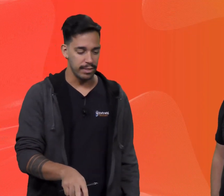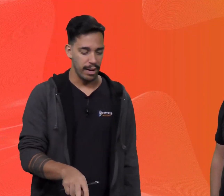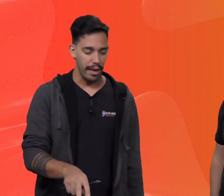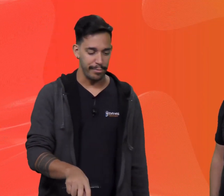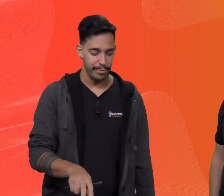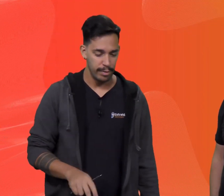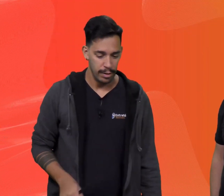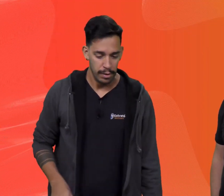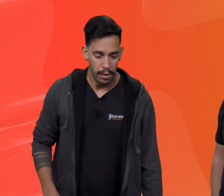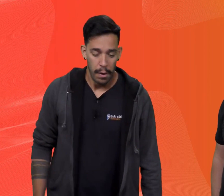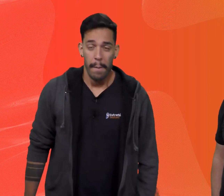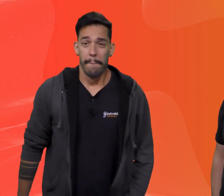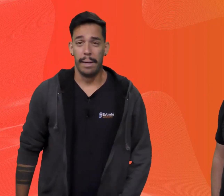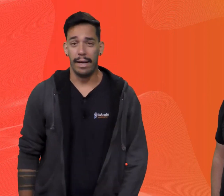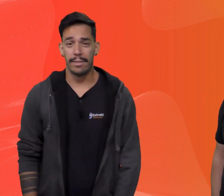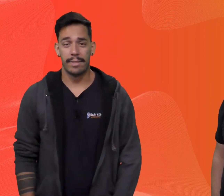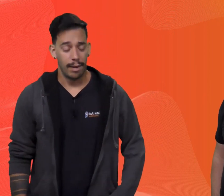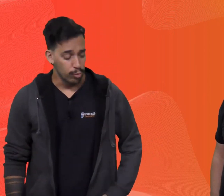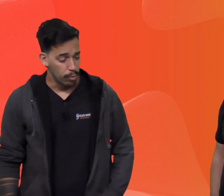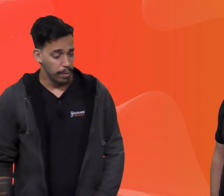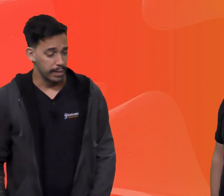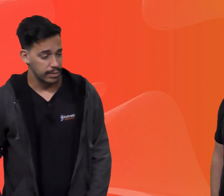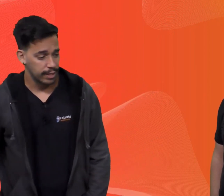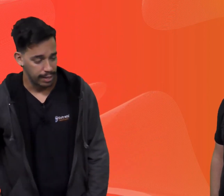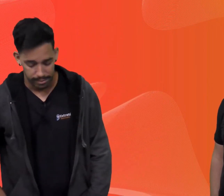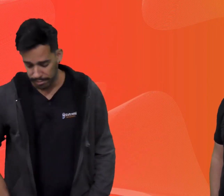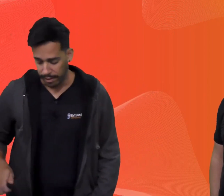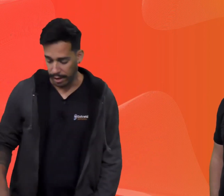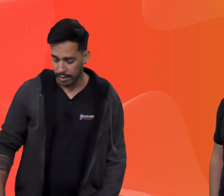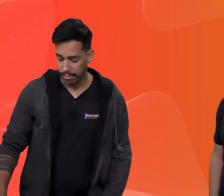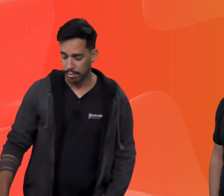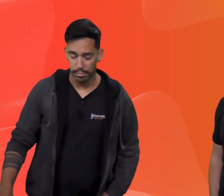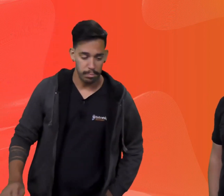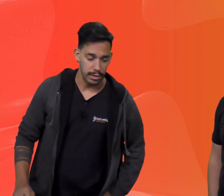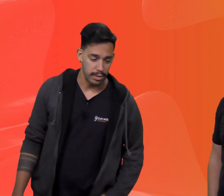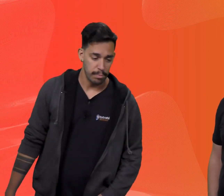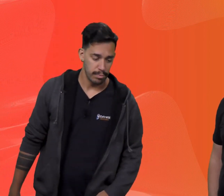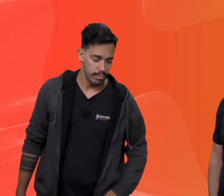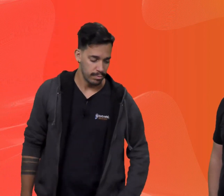a Mendeleev. Beleza? Algum complemento que você quer falar